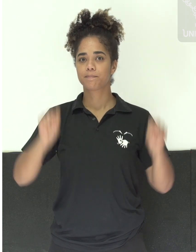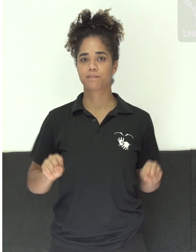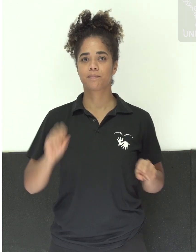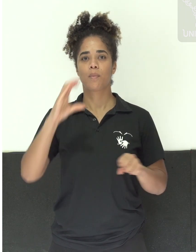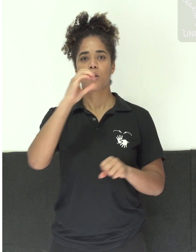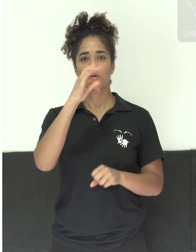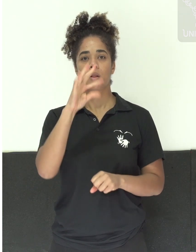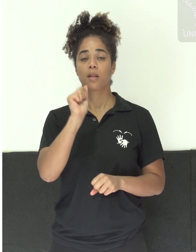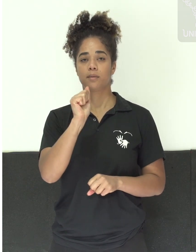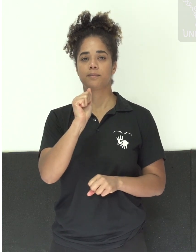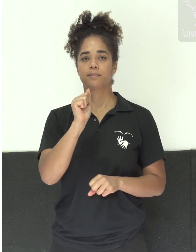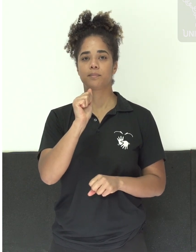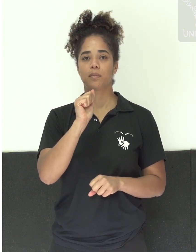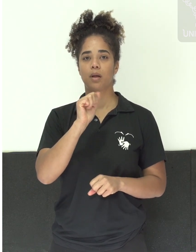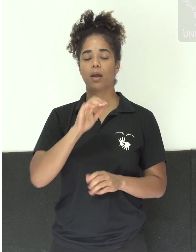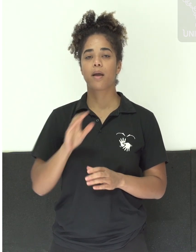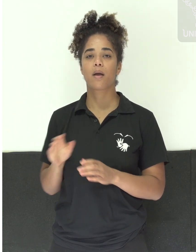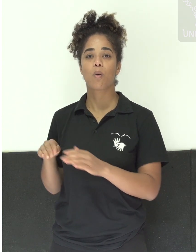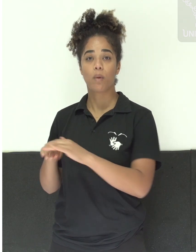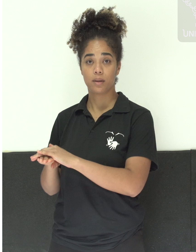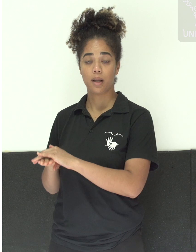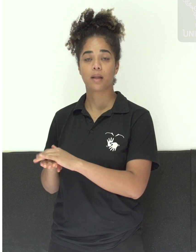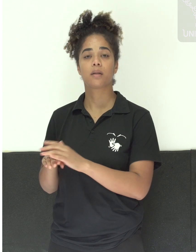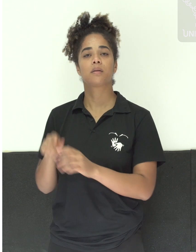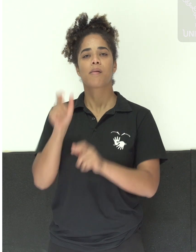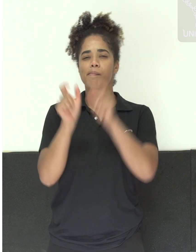cotas reservadas às pessoas com deficiência,